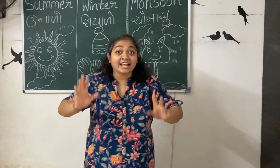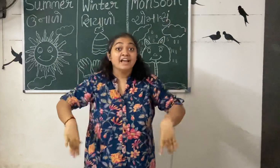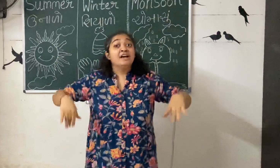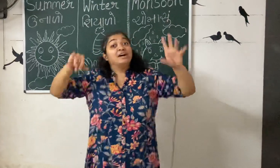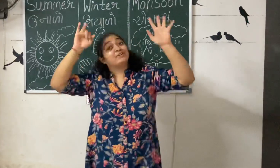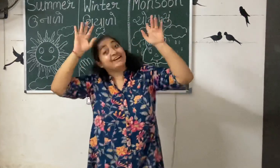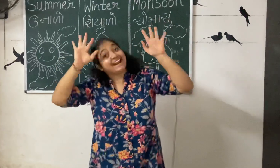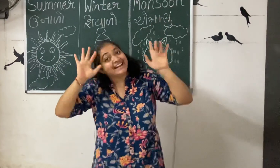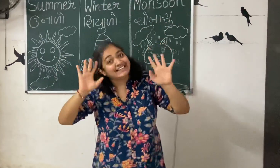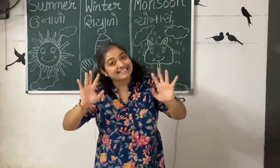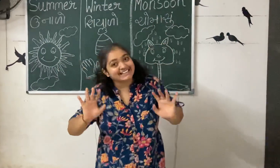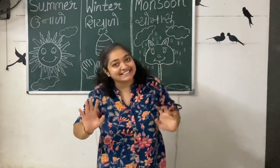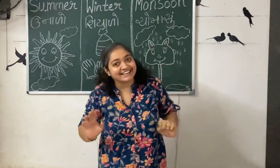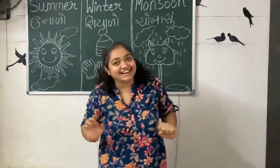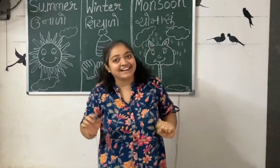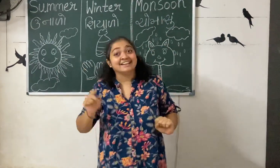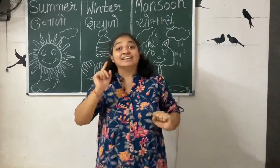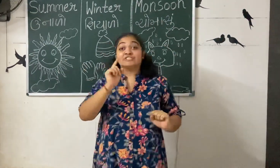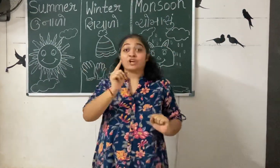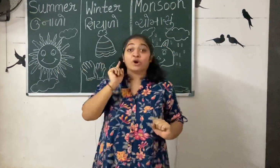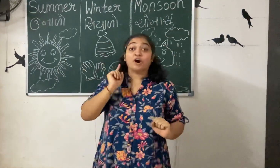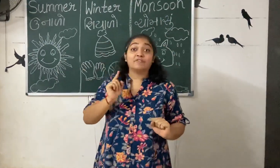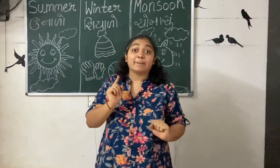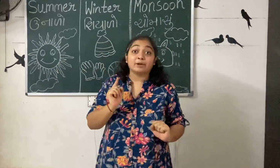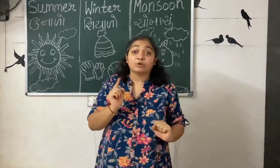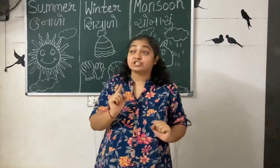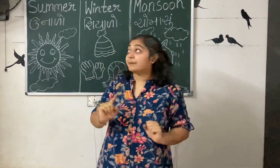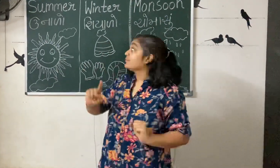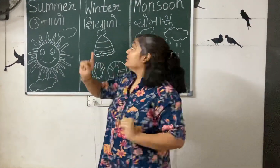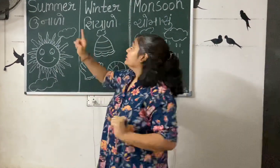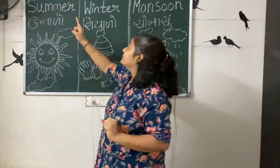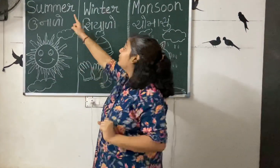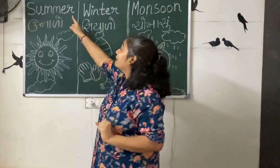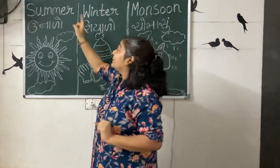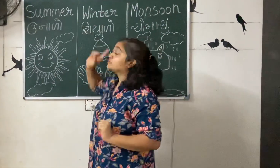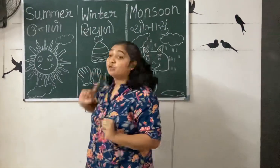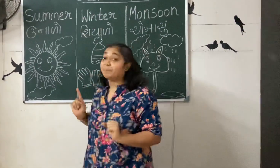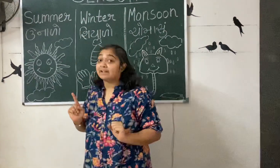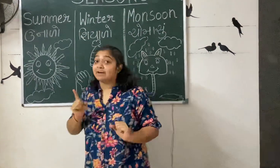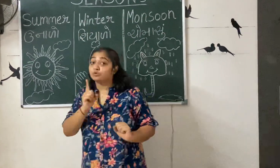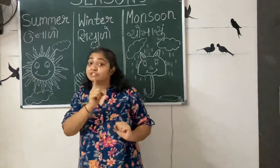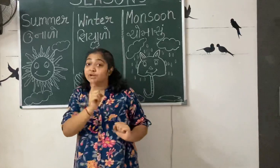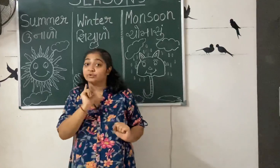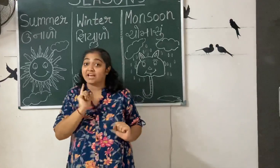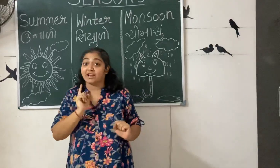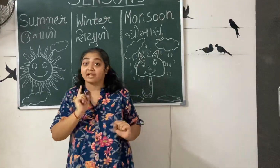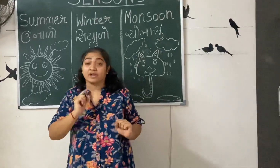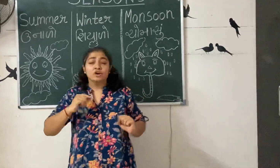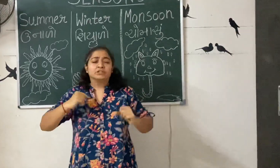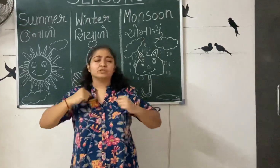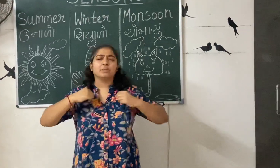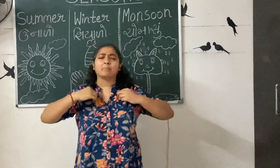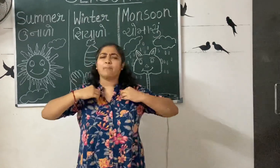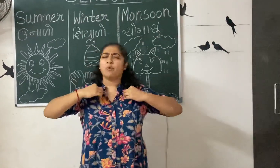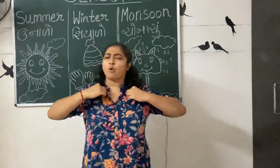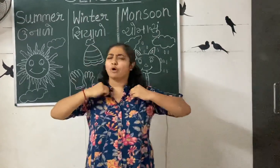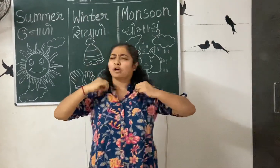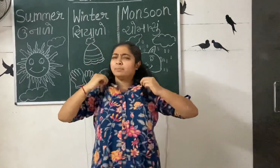रेनी सीजन चलो अवे आपने लोगों को चलें सुमर मां सु पेरवामुचे इनु धियान राखें सुमर मां बोग गर्मी